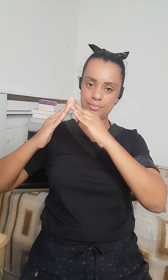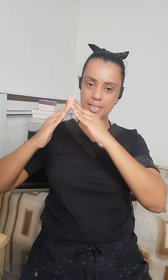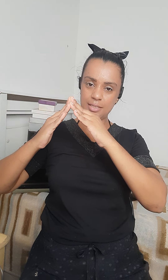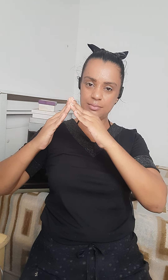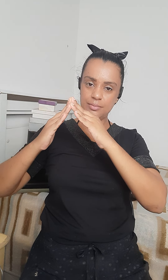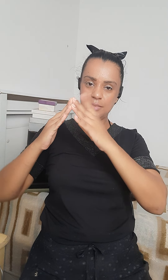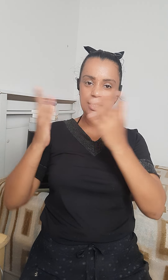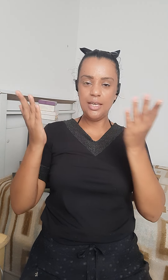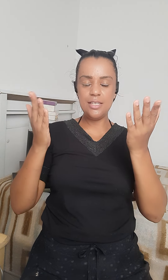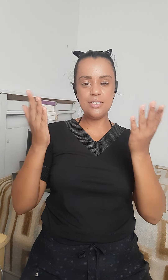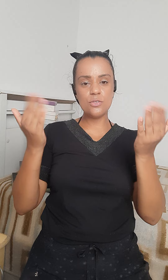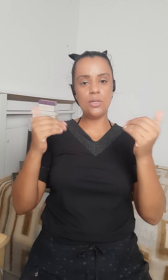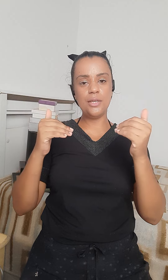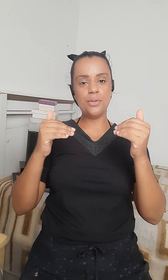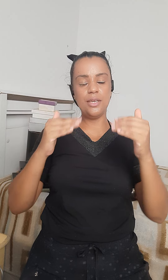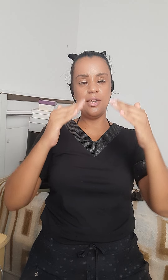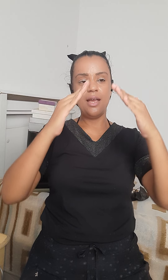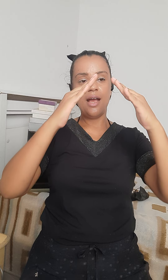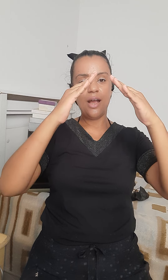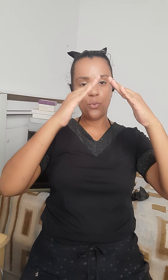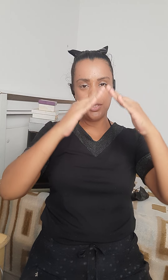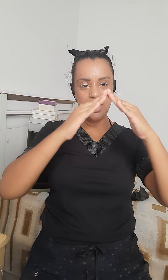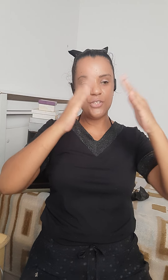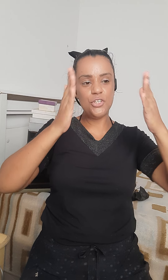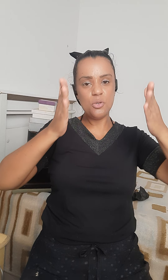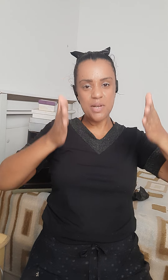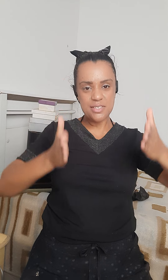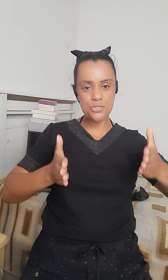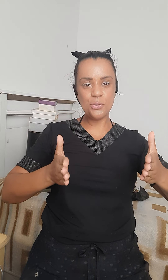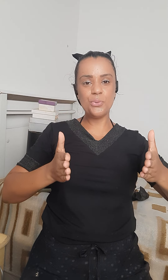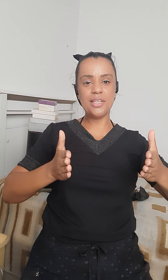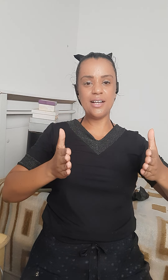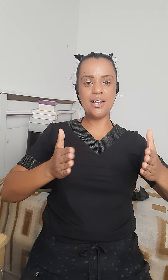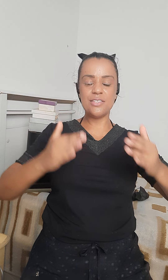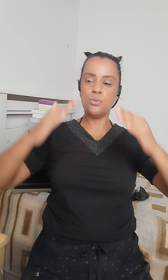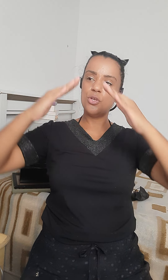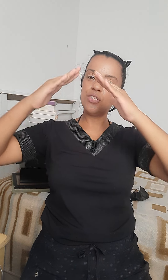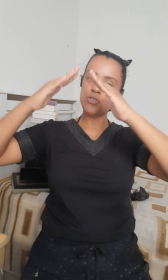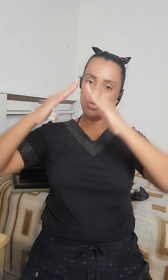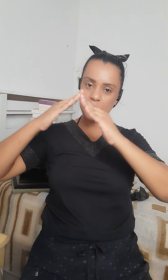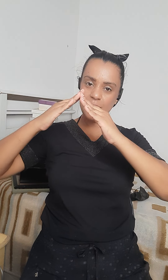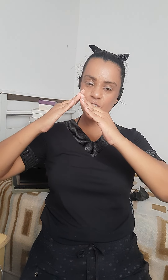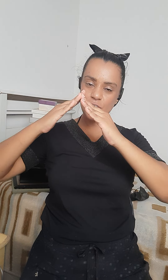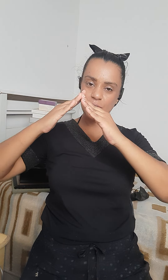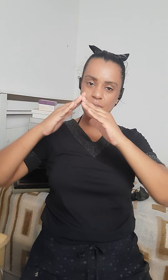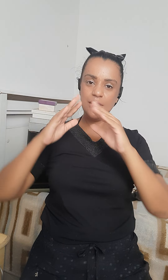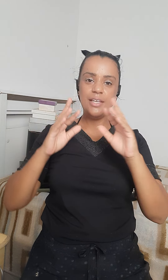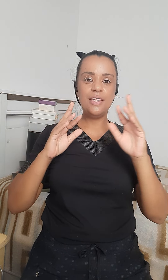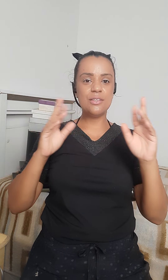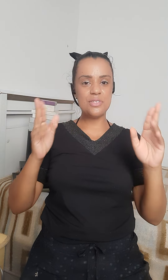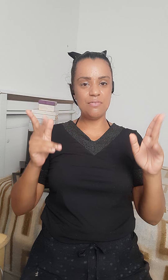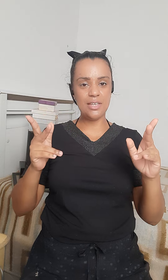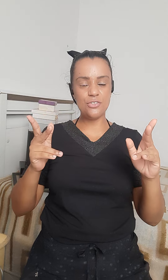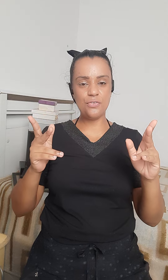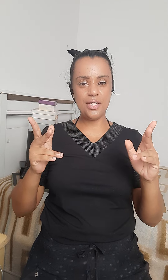Tá? Eles escolheram o quê? O telhadinho mais a estrutura da casa. E o nosso é só o telhadinho. Então, você vê a